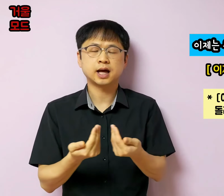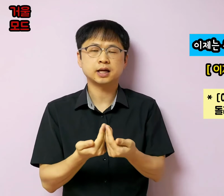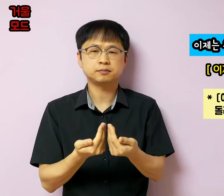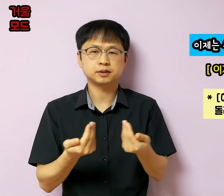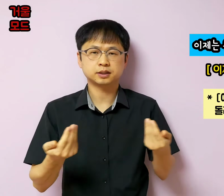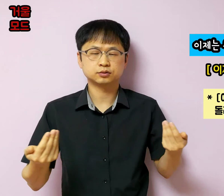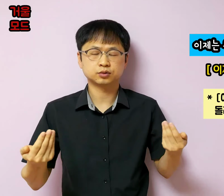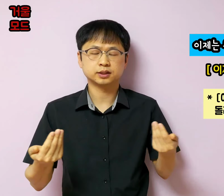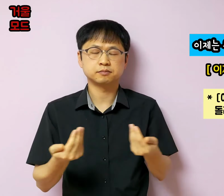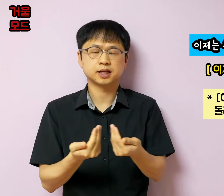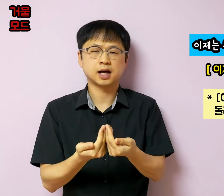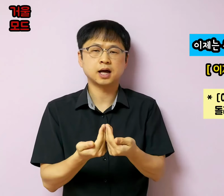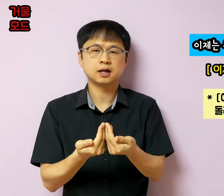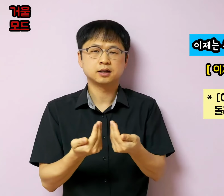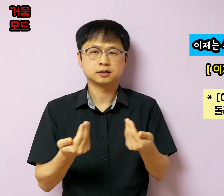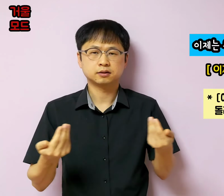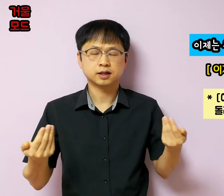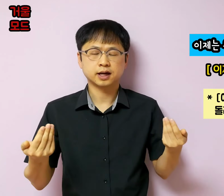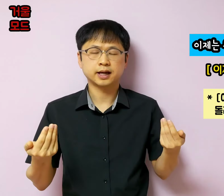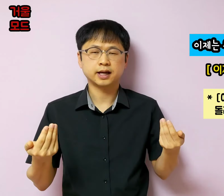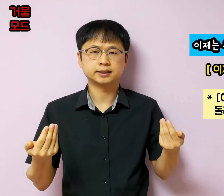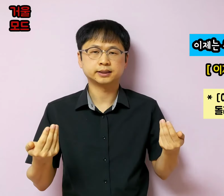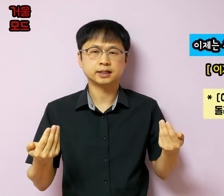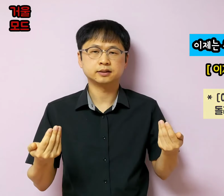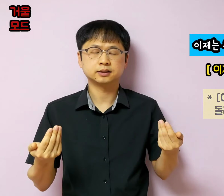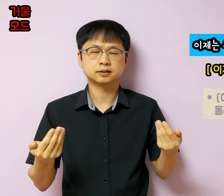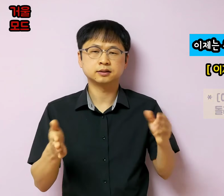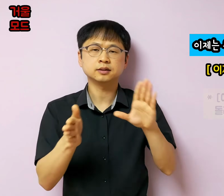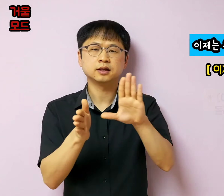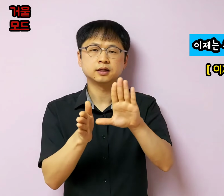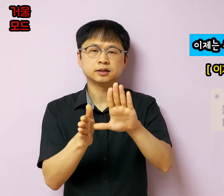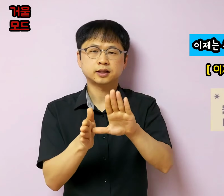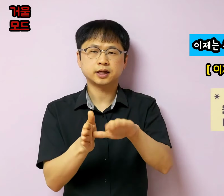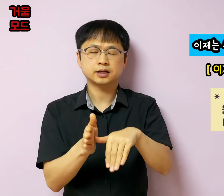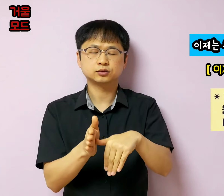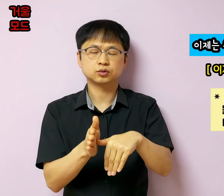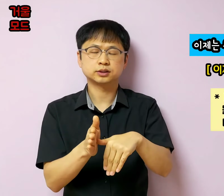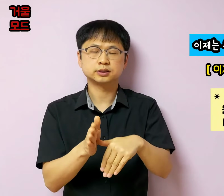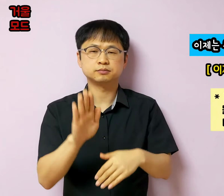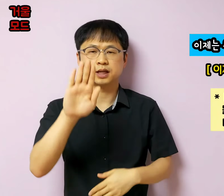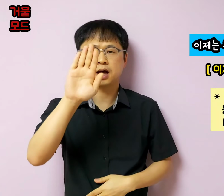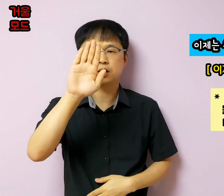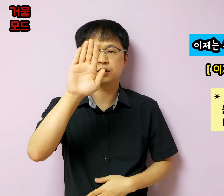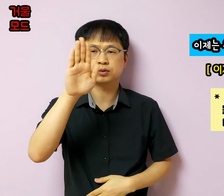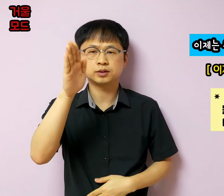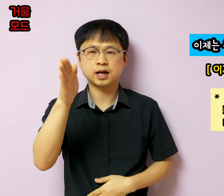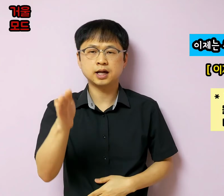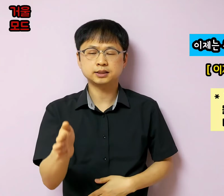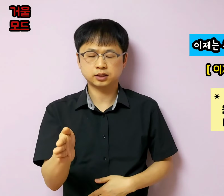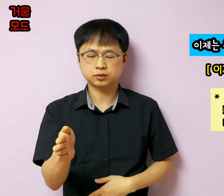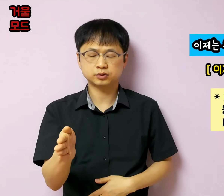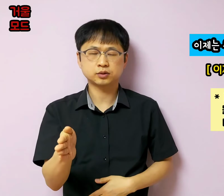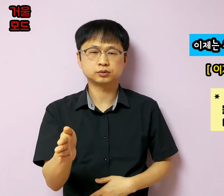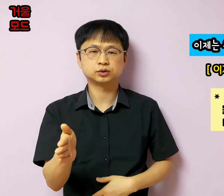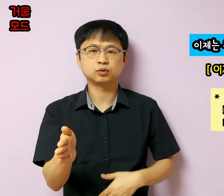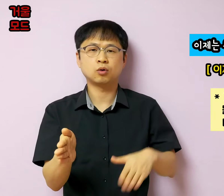헤어지다, 이별이란 수어가 됩니다. 떠나가야 할 시간. 여기서는 때라는 수어를 썼습니다. 왼손날 세로로